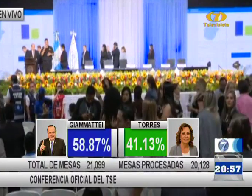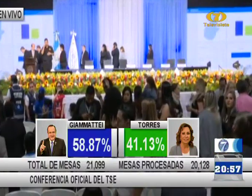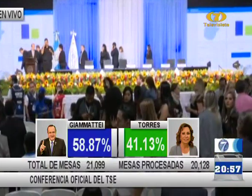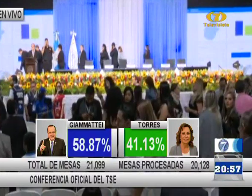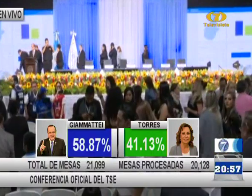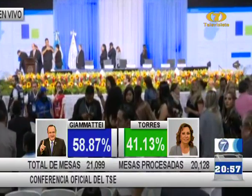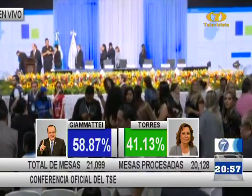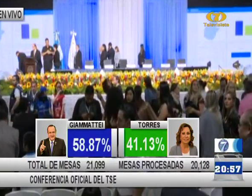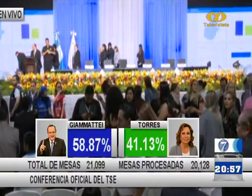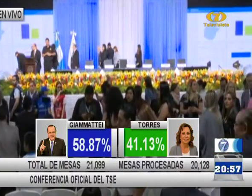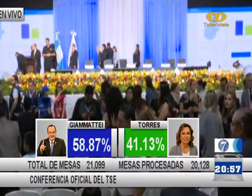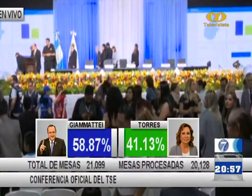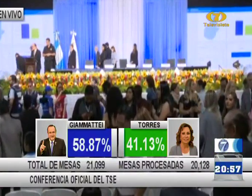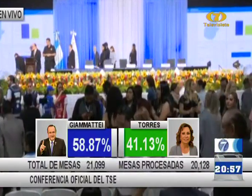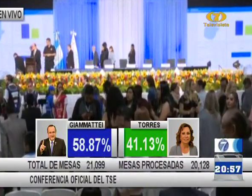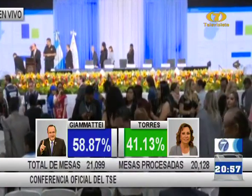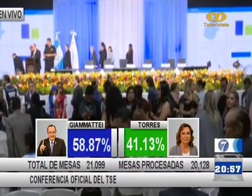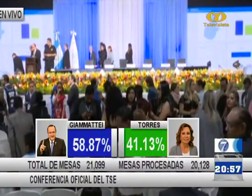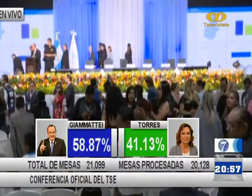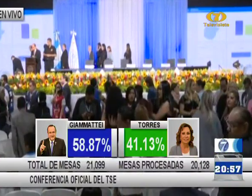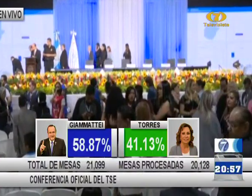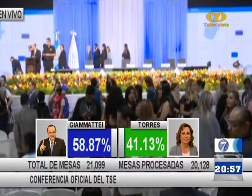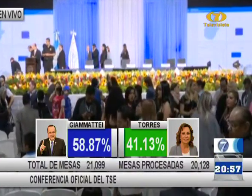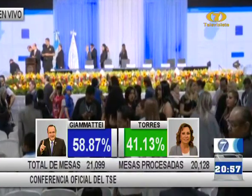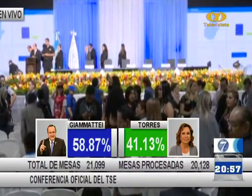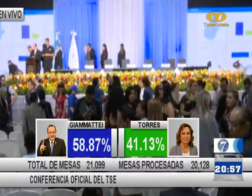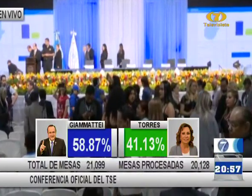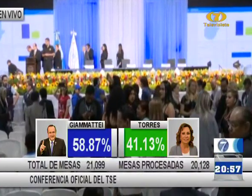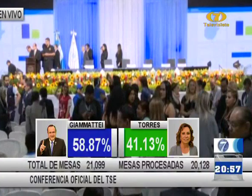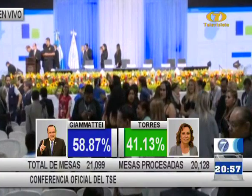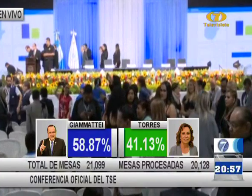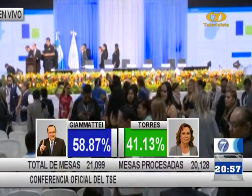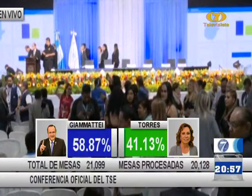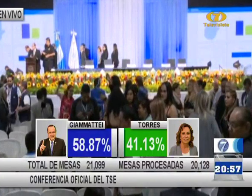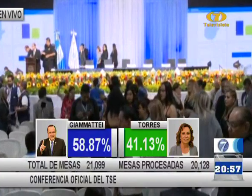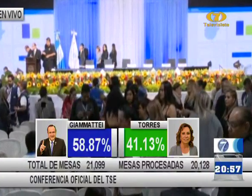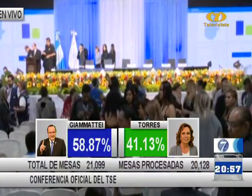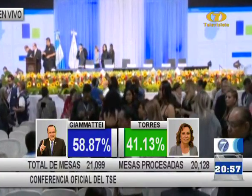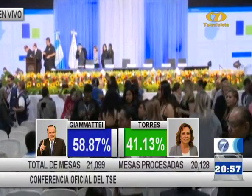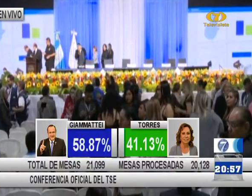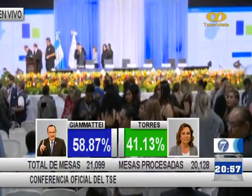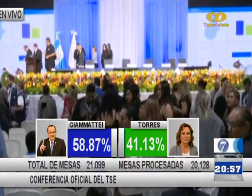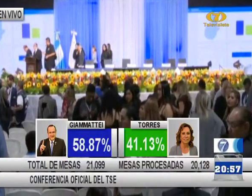descansar tranquilos. No creo que se vaya a suscitar otra conferencia de prensa, no tendría razón de